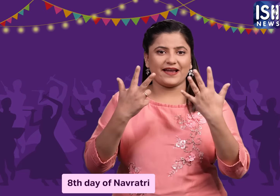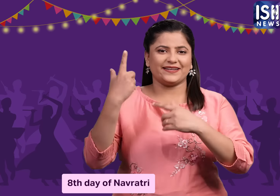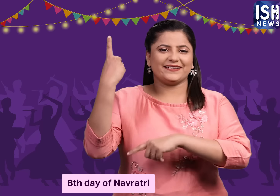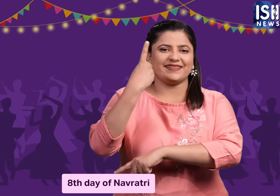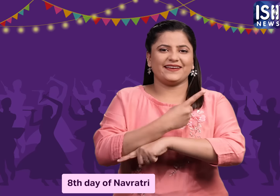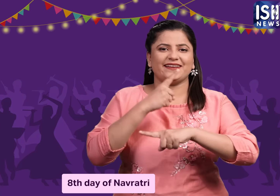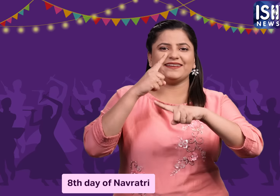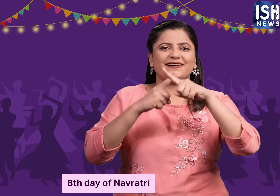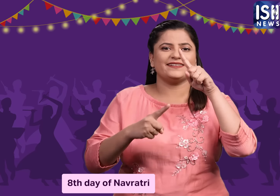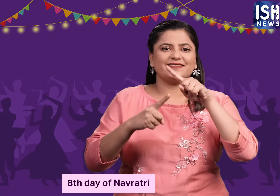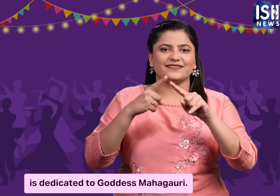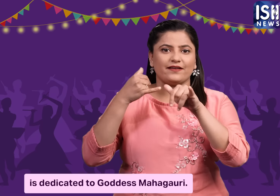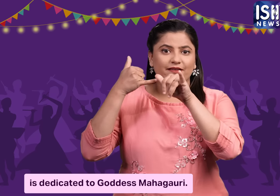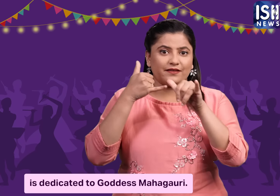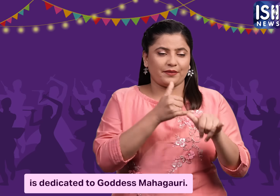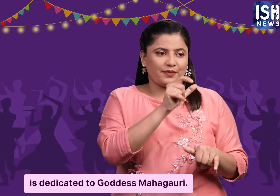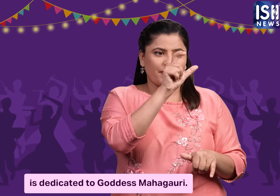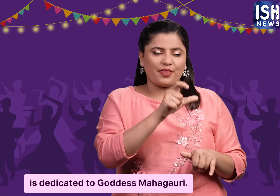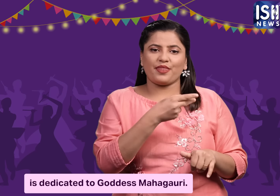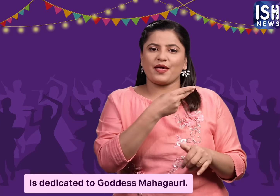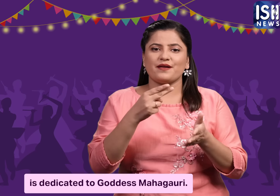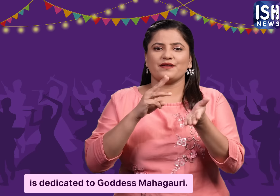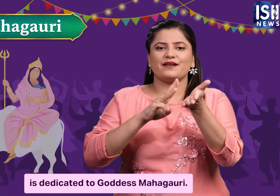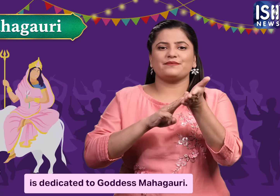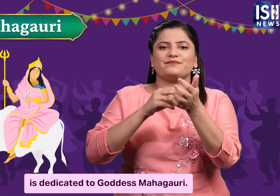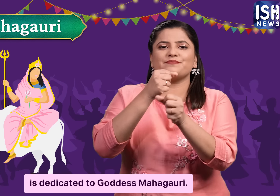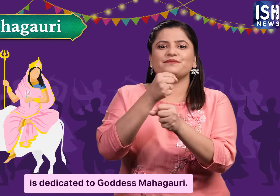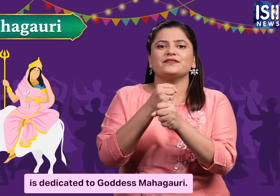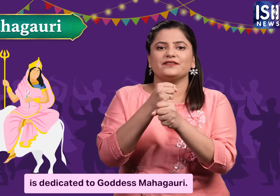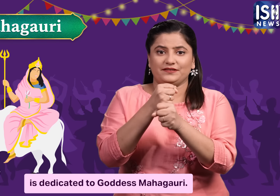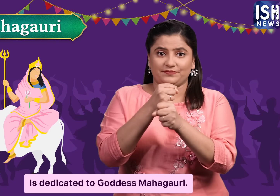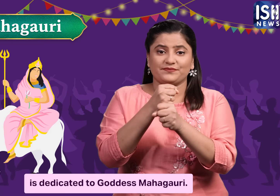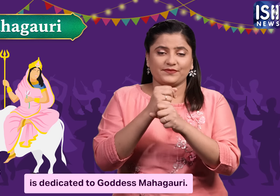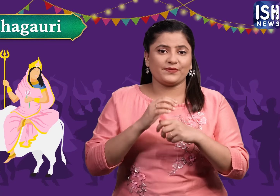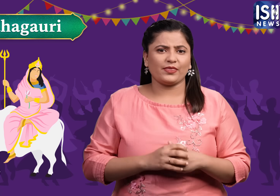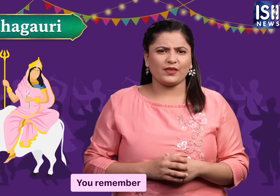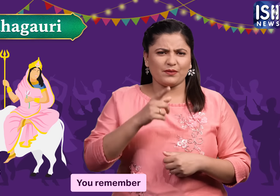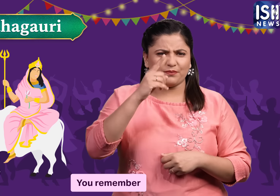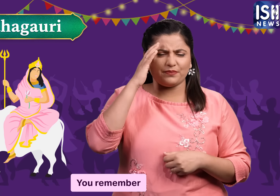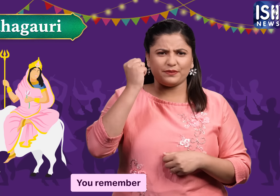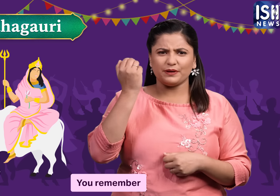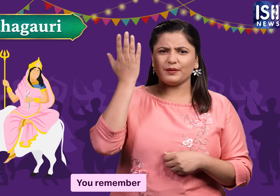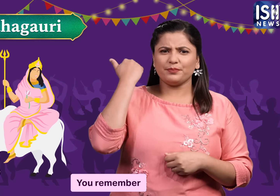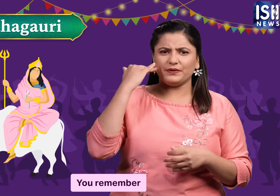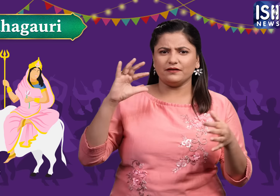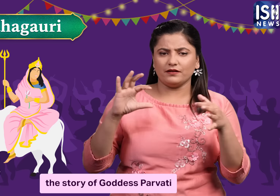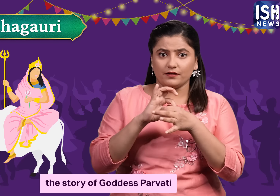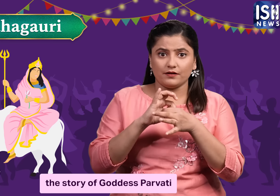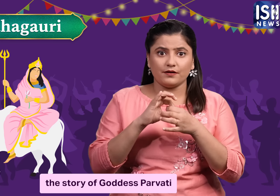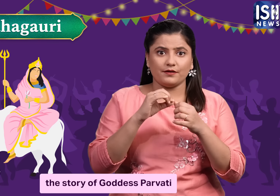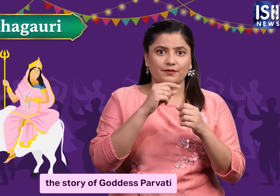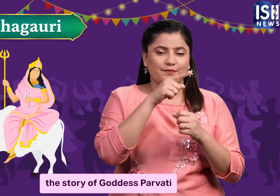नवरात्रि का 8वां दिन देवी महागौरी को समर्पित है। क्या आपको देवी